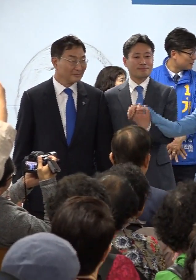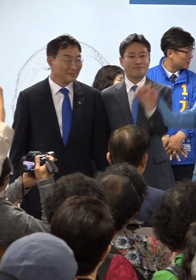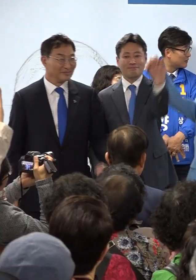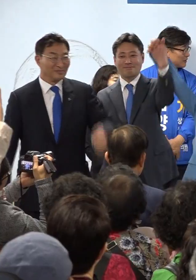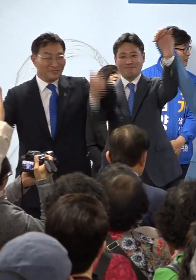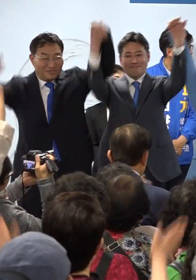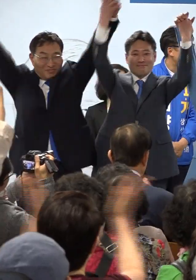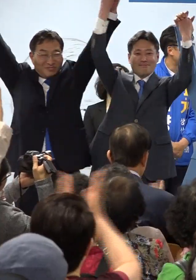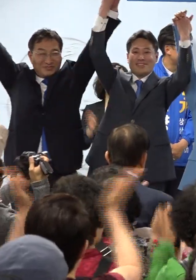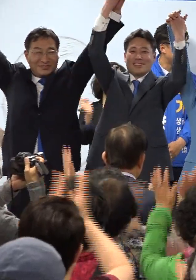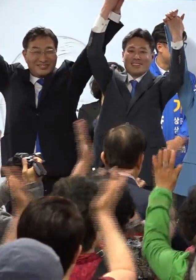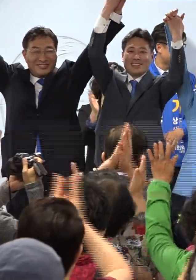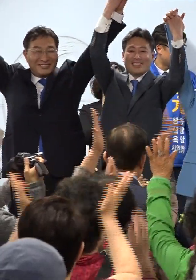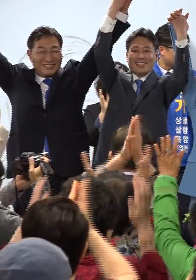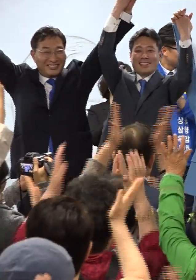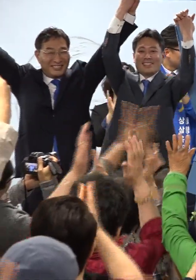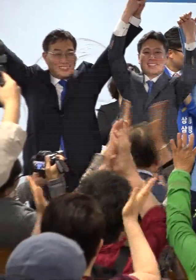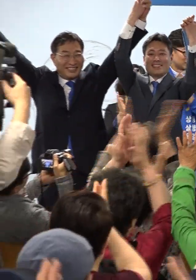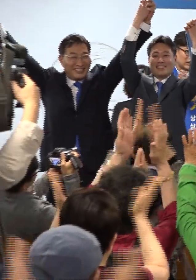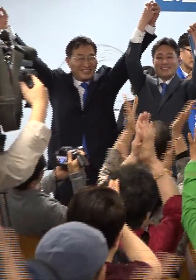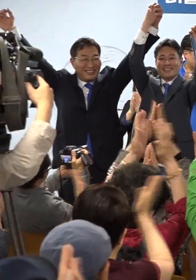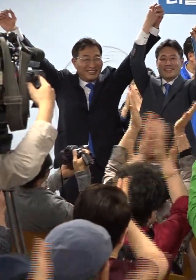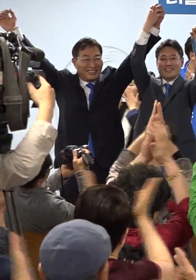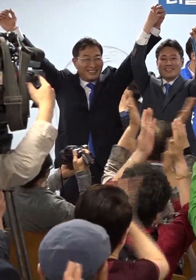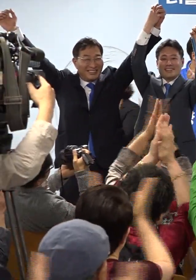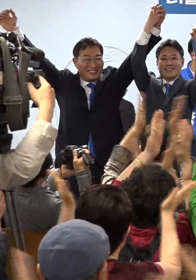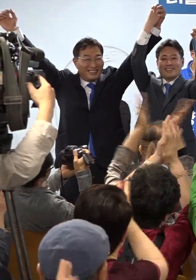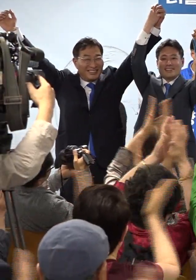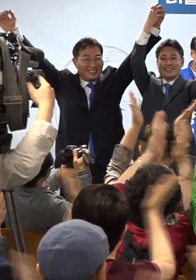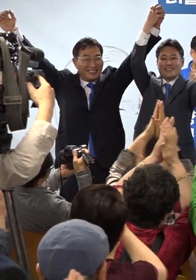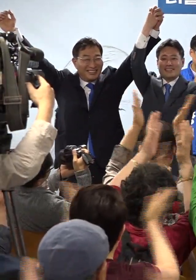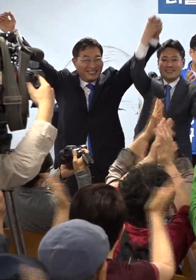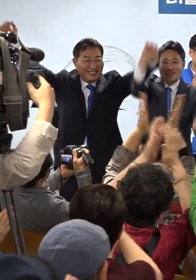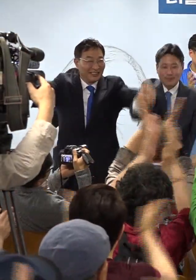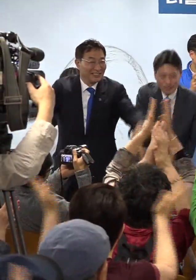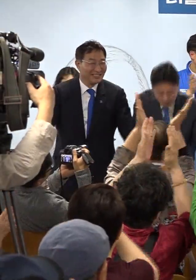위원장님이십니다. 큰 박수 부탁드립니다.